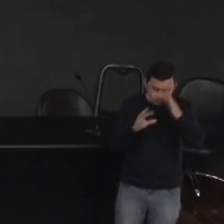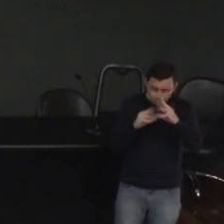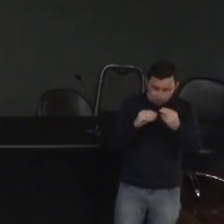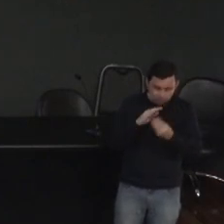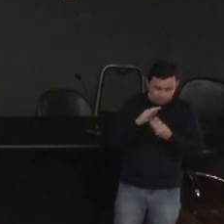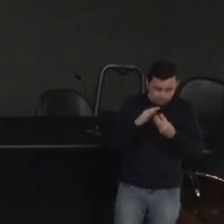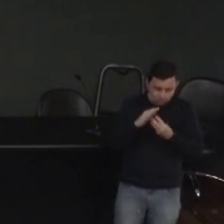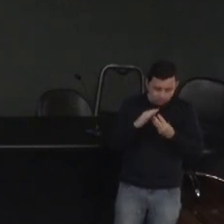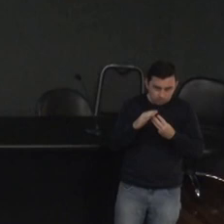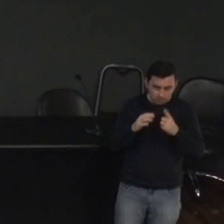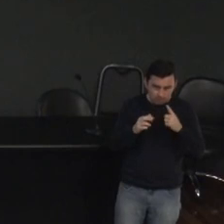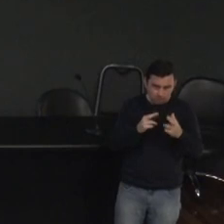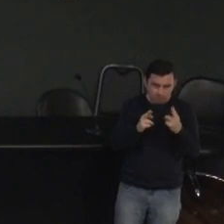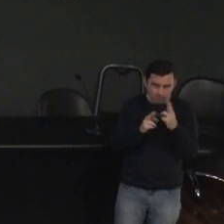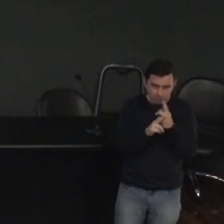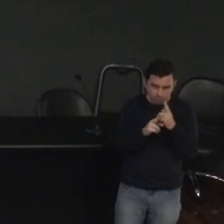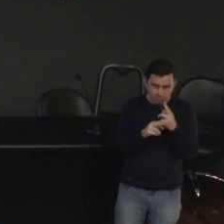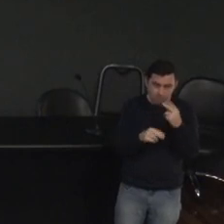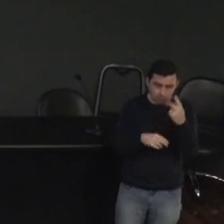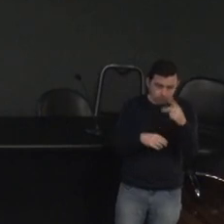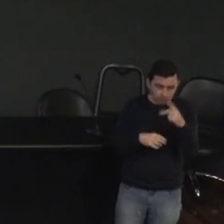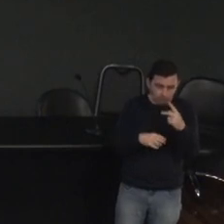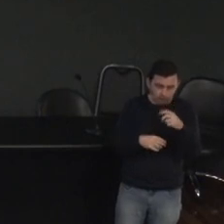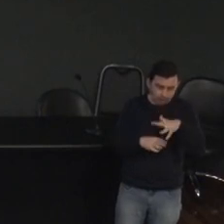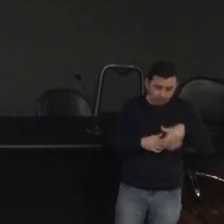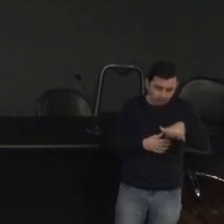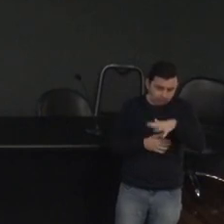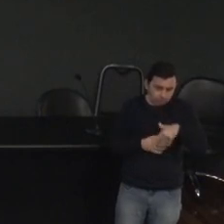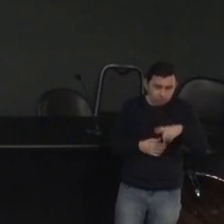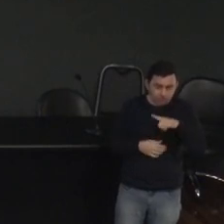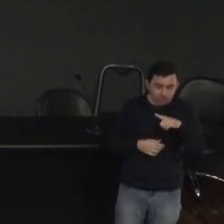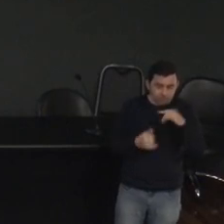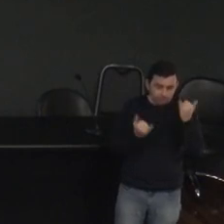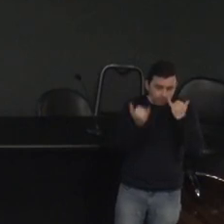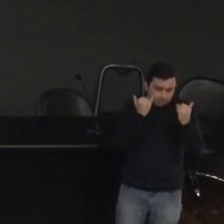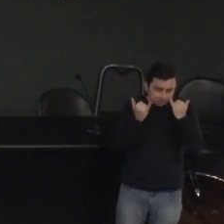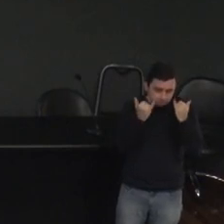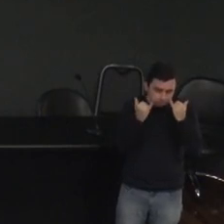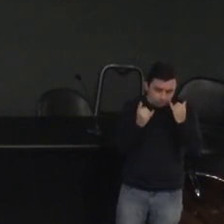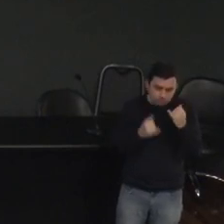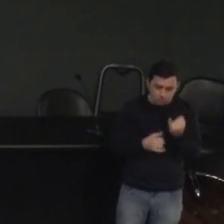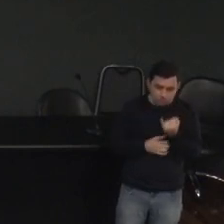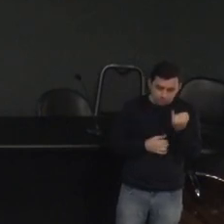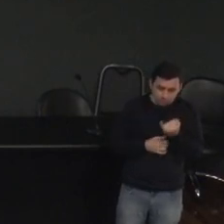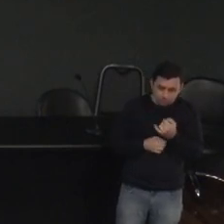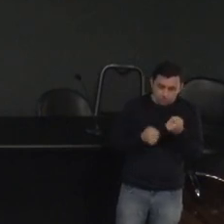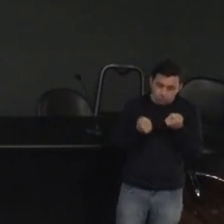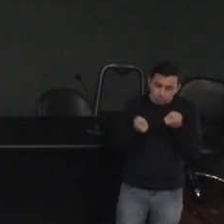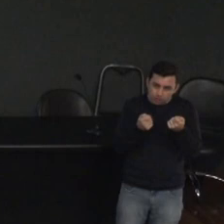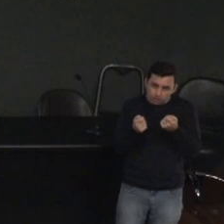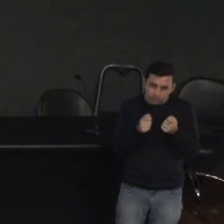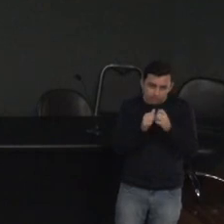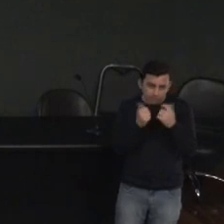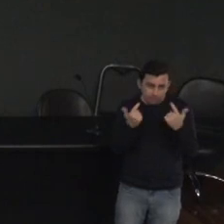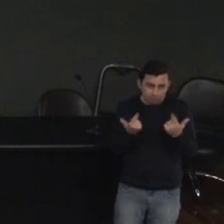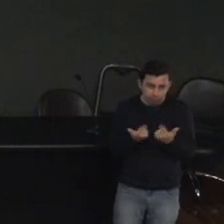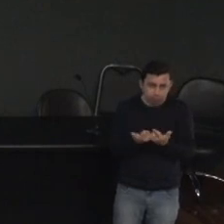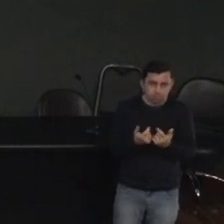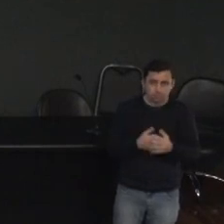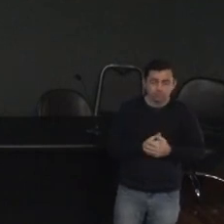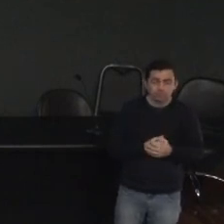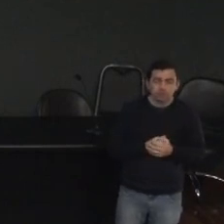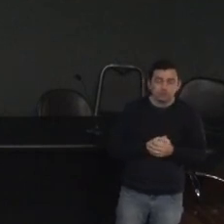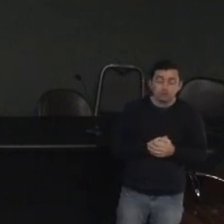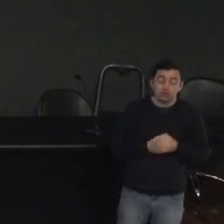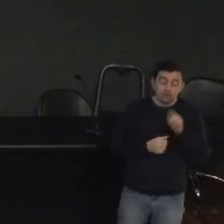terceiros que se relacionam com a área de vocês e que tramitam dados pessoais que são relevantes e que são controlados pela Assembleia talvez não então